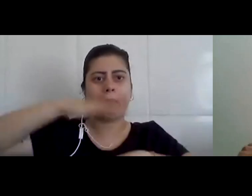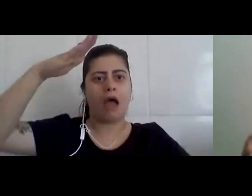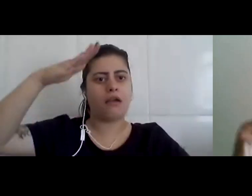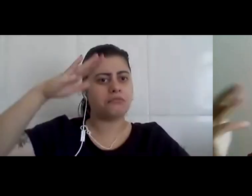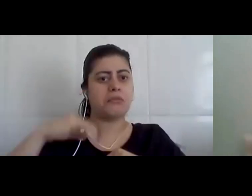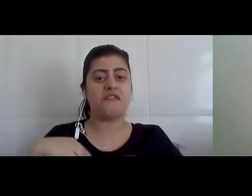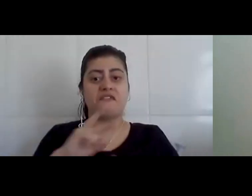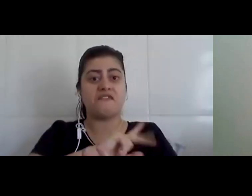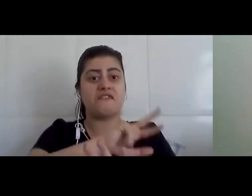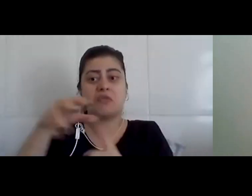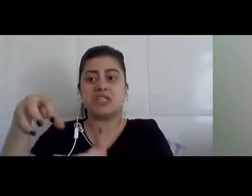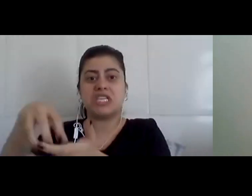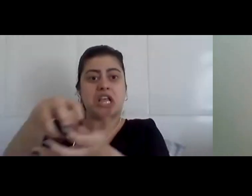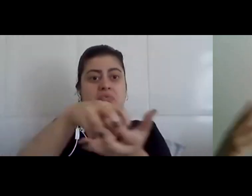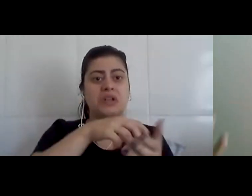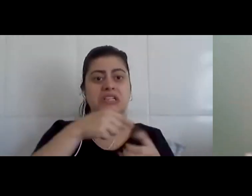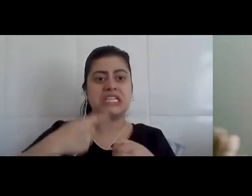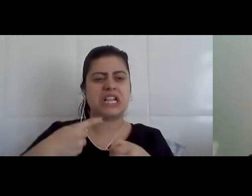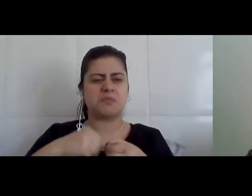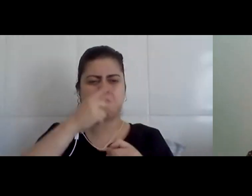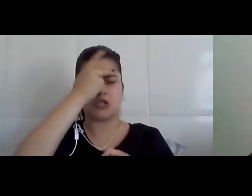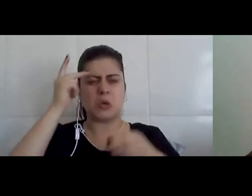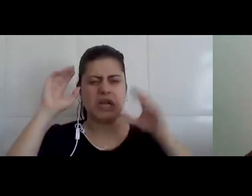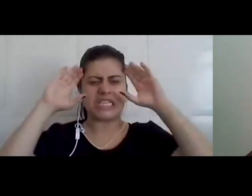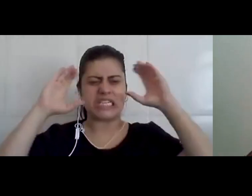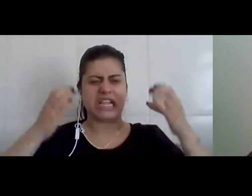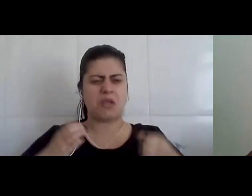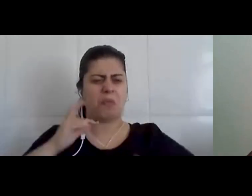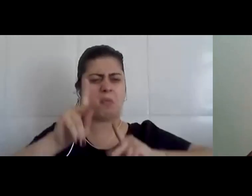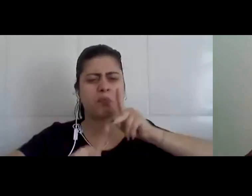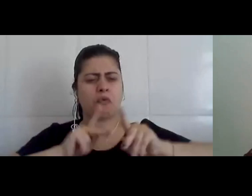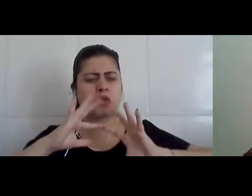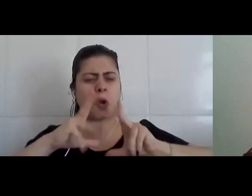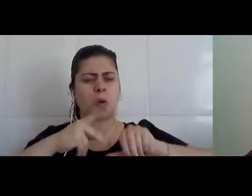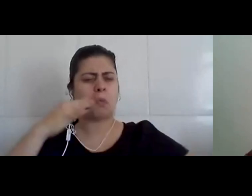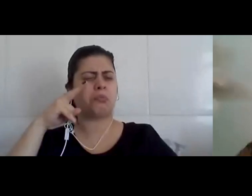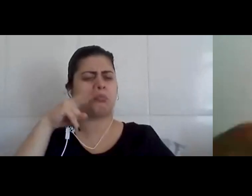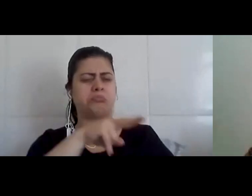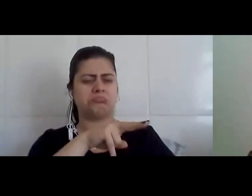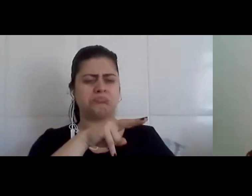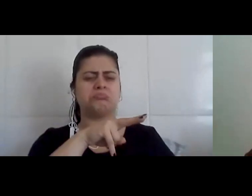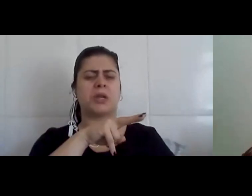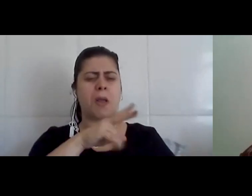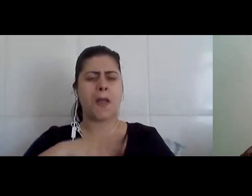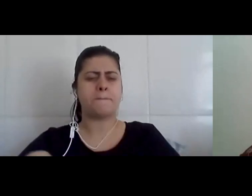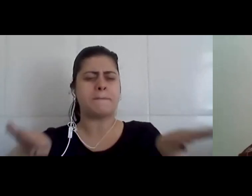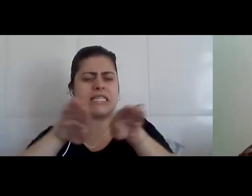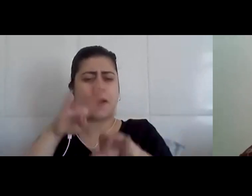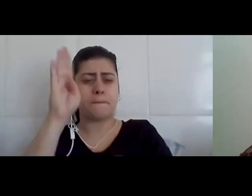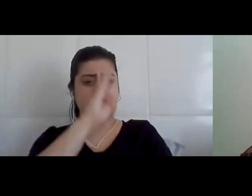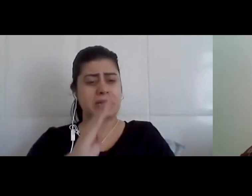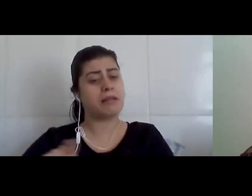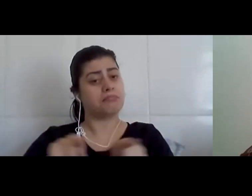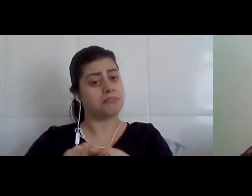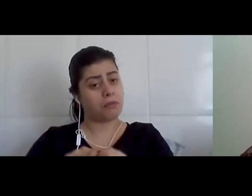sociedade, cidadãos, né? Mobilizado parcerias locais, internacionais e nacionais